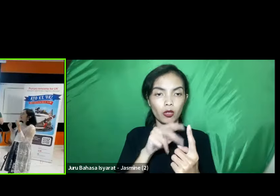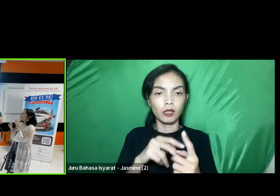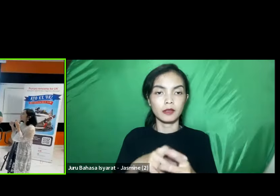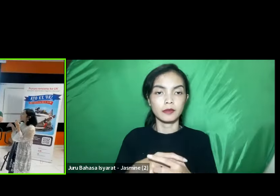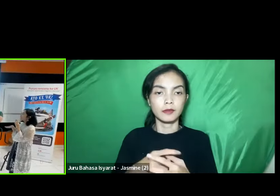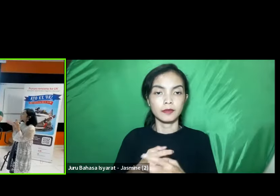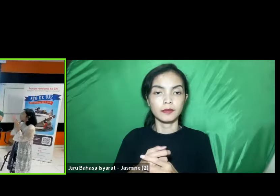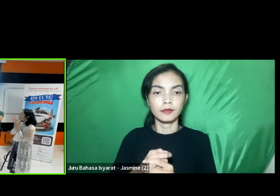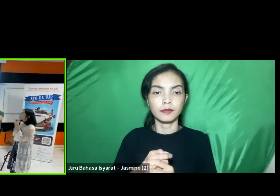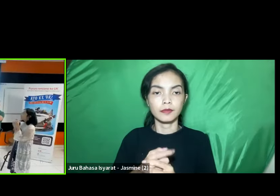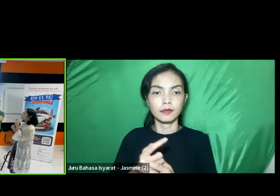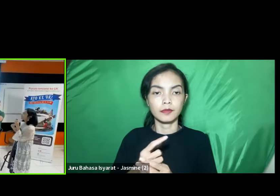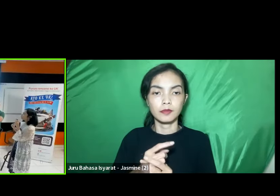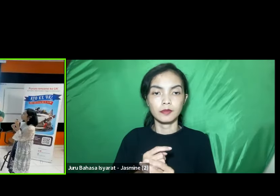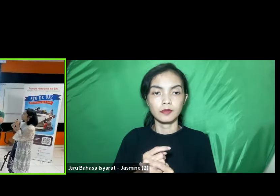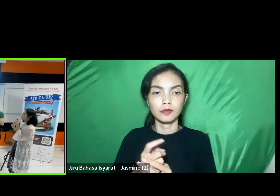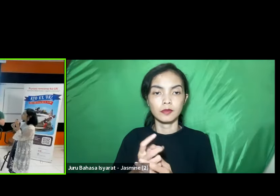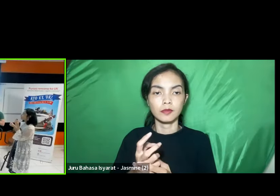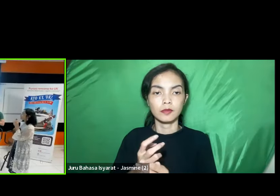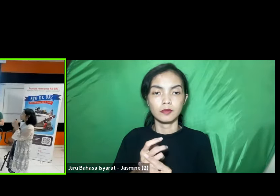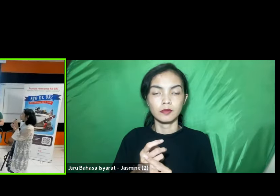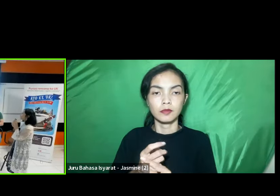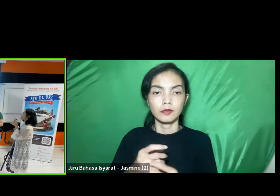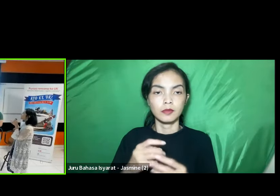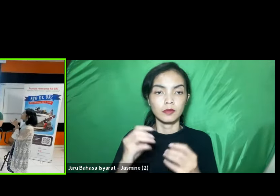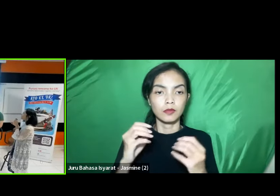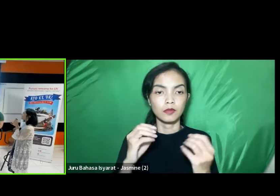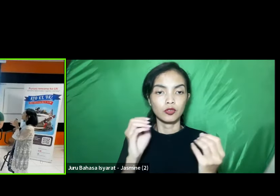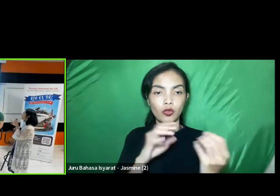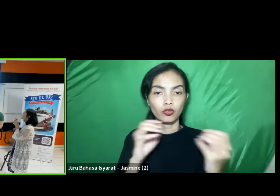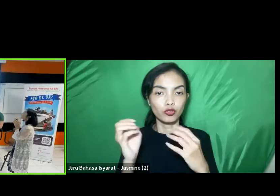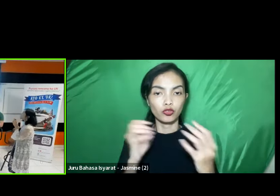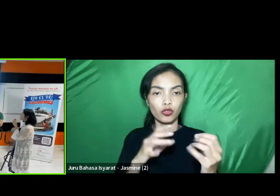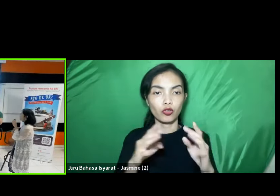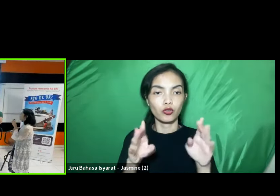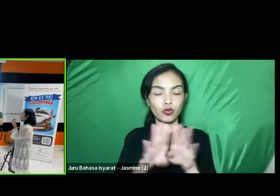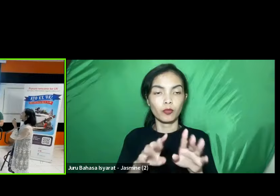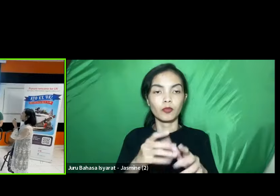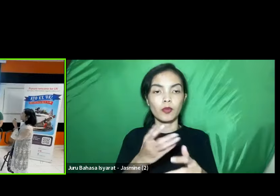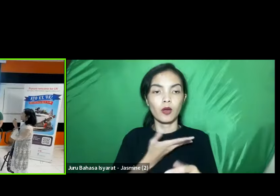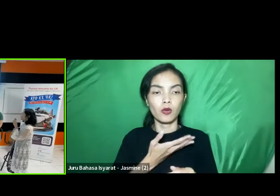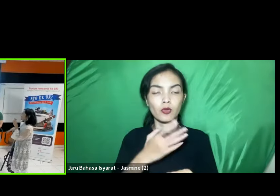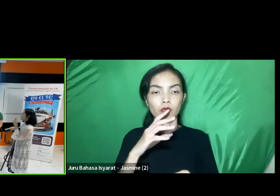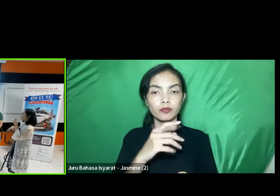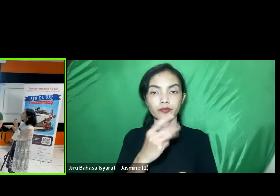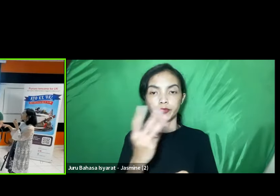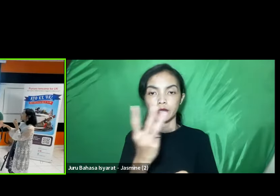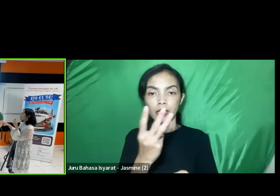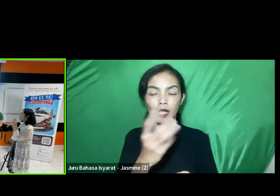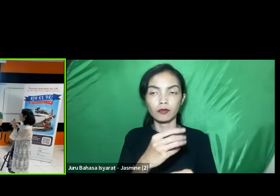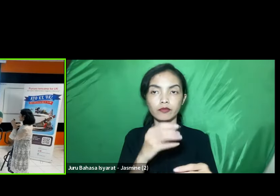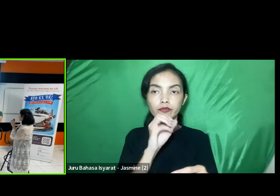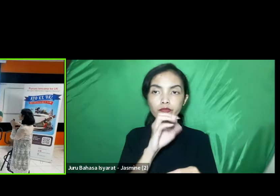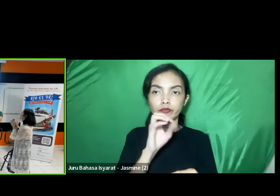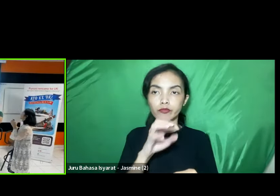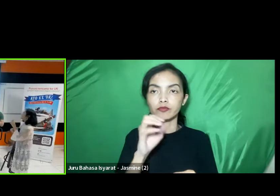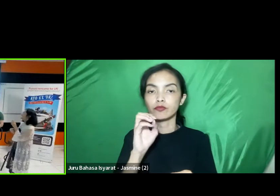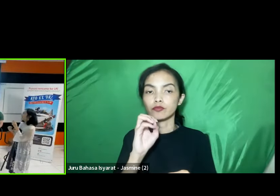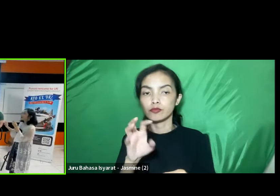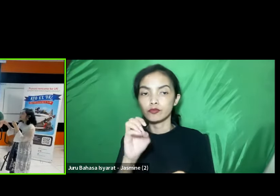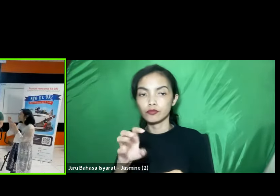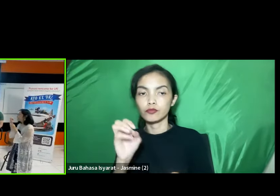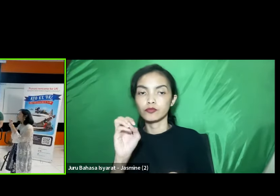eh jadi untuk kita menutup sesi talk show Ini mungkin aku mau minta closing statement terakhir dari kakak-kakak panelis